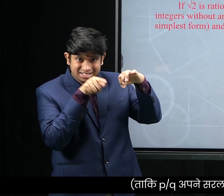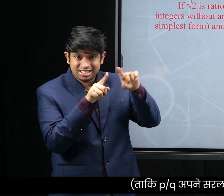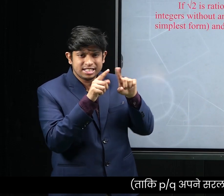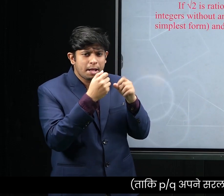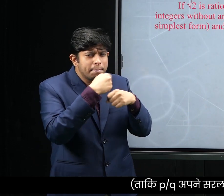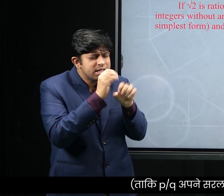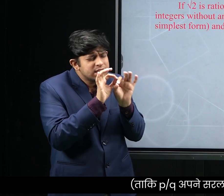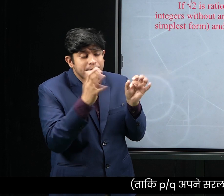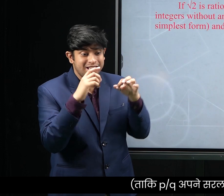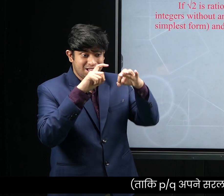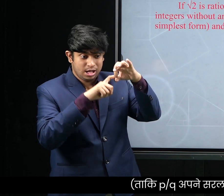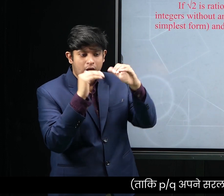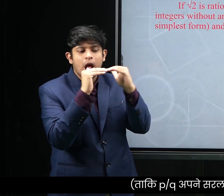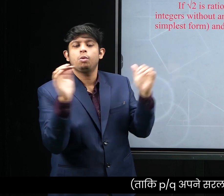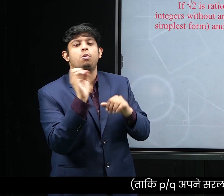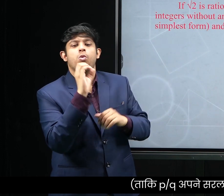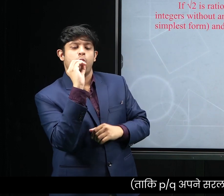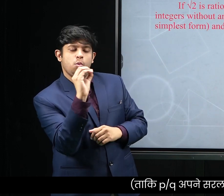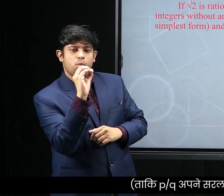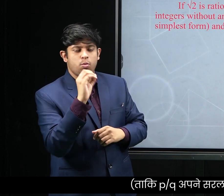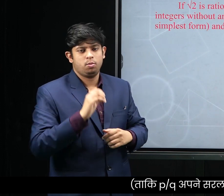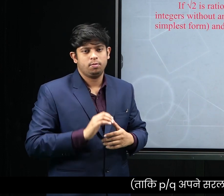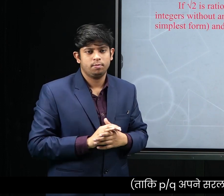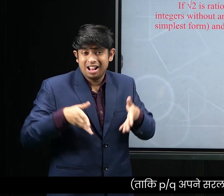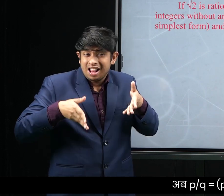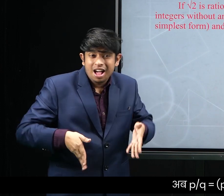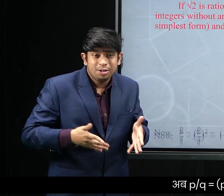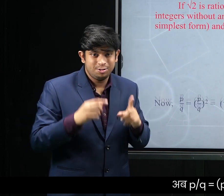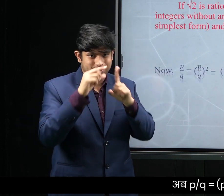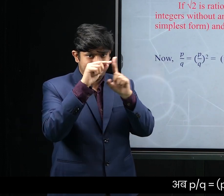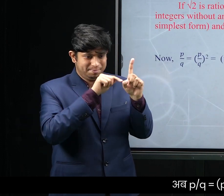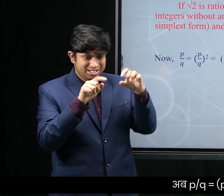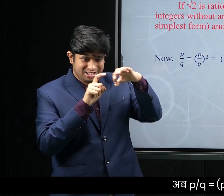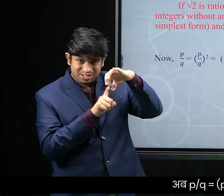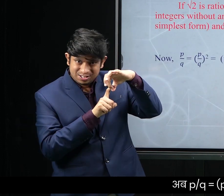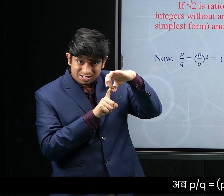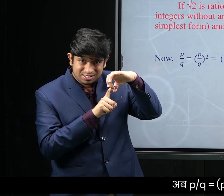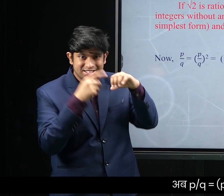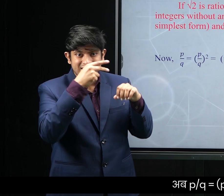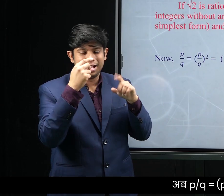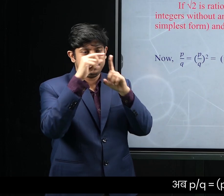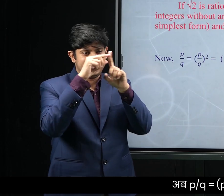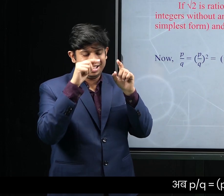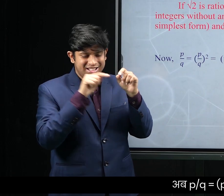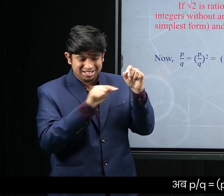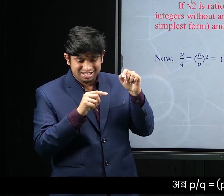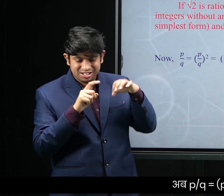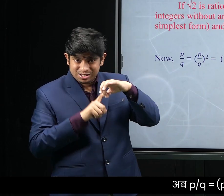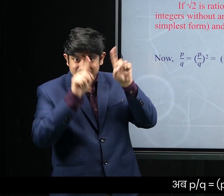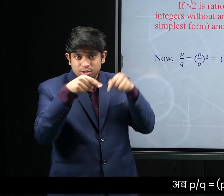सरलतम रूप में हो और q इज नॉट इक्वल्स टू 0 हो। अब इक्वल्स टू ब्रैकेट स्क्वायर इज